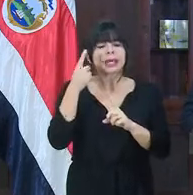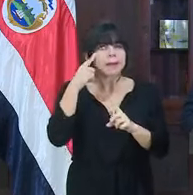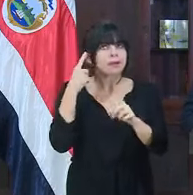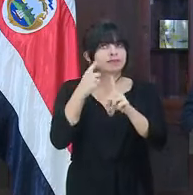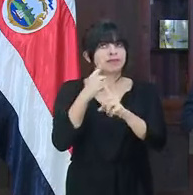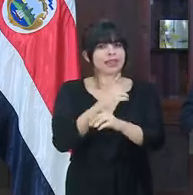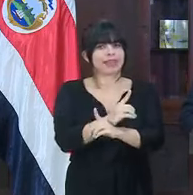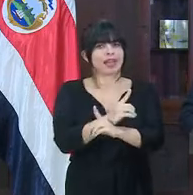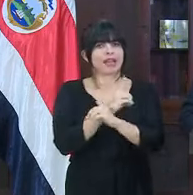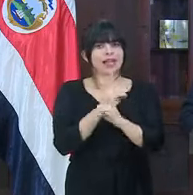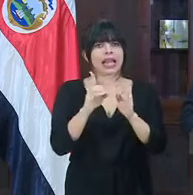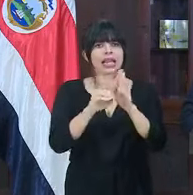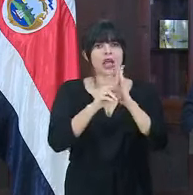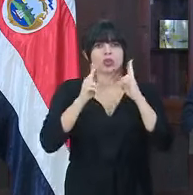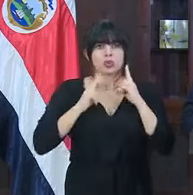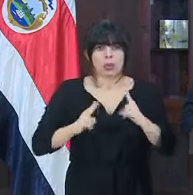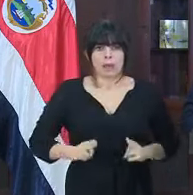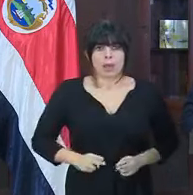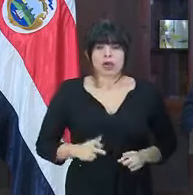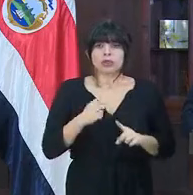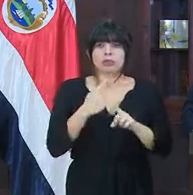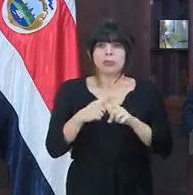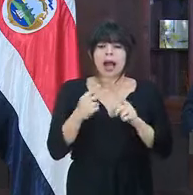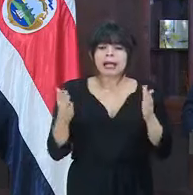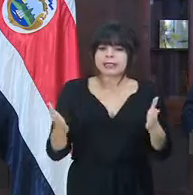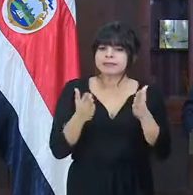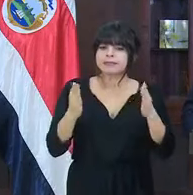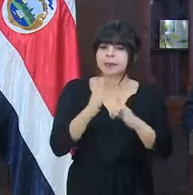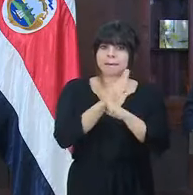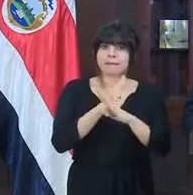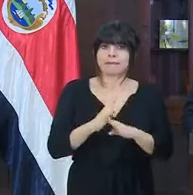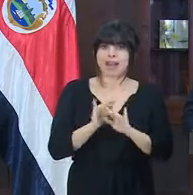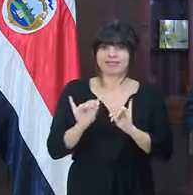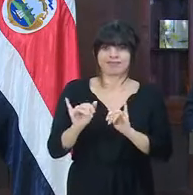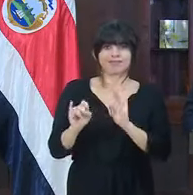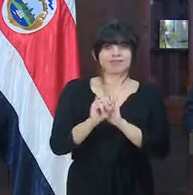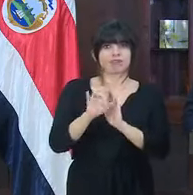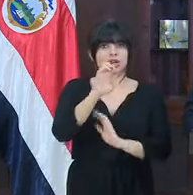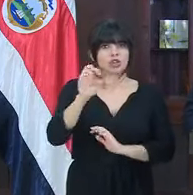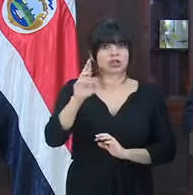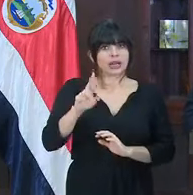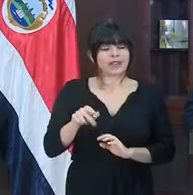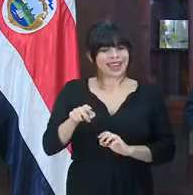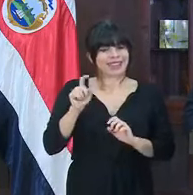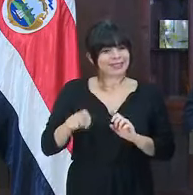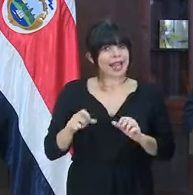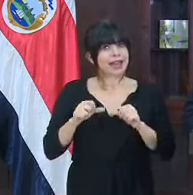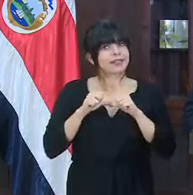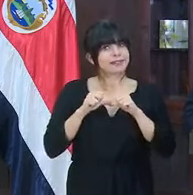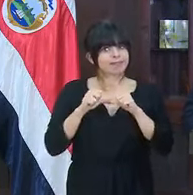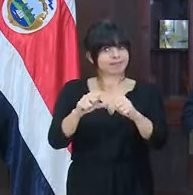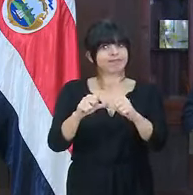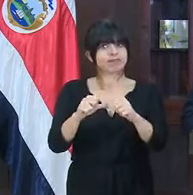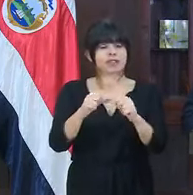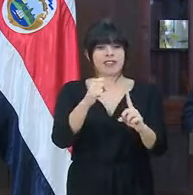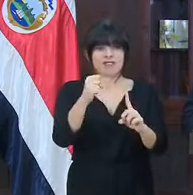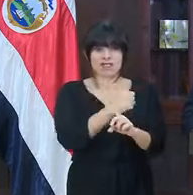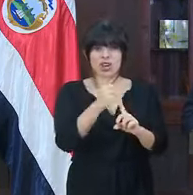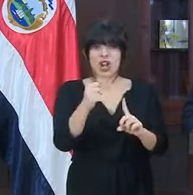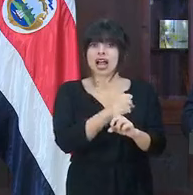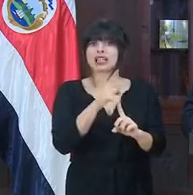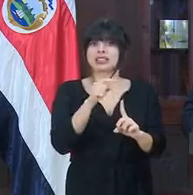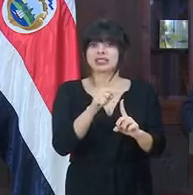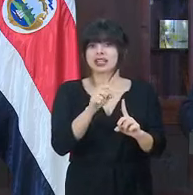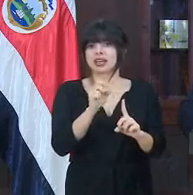derechos humanos y la promoción de la paz que han caracterizado a Costa Rica, debe seguir privando y la violencia